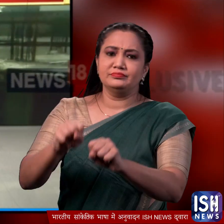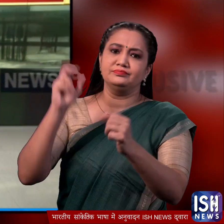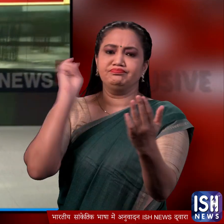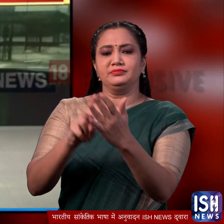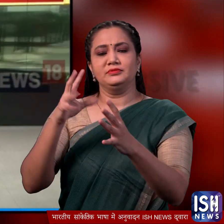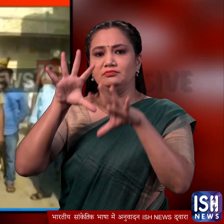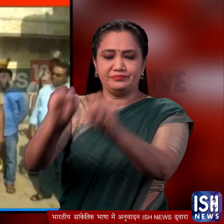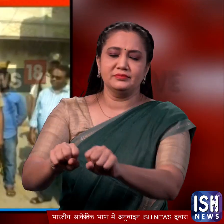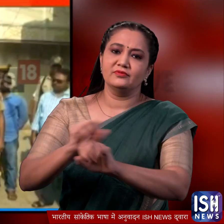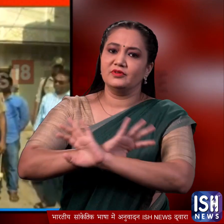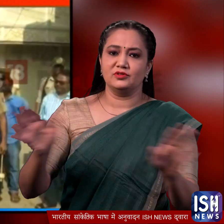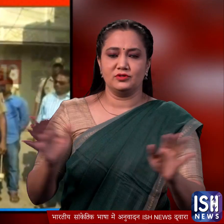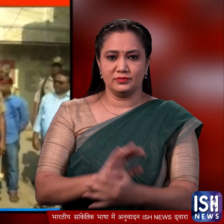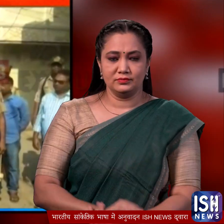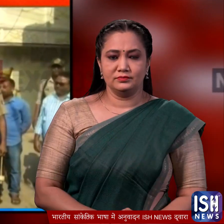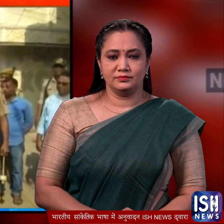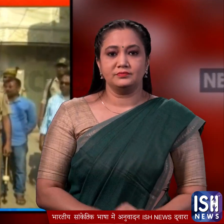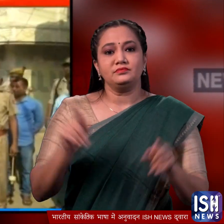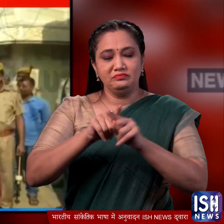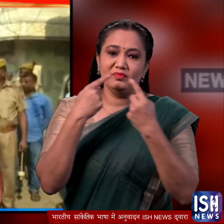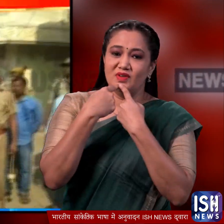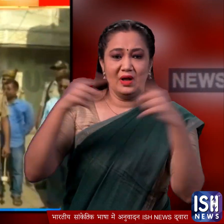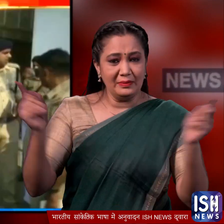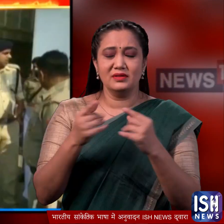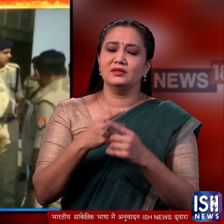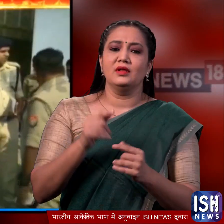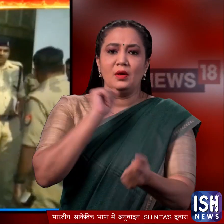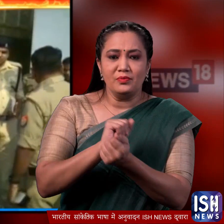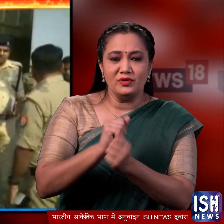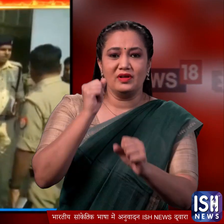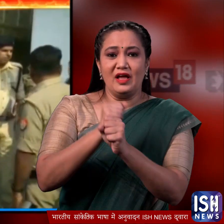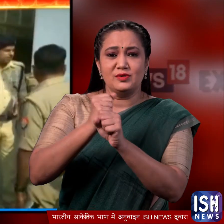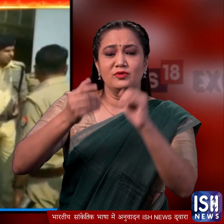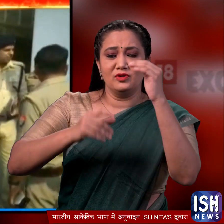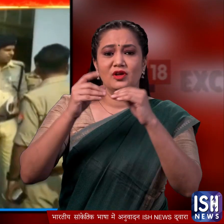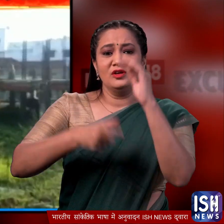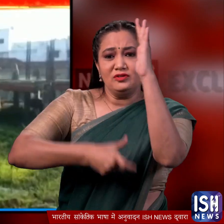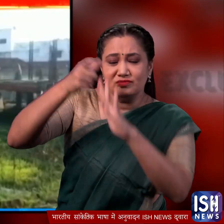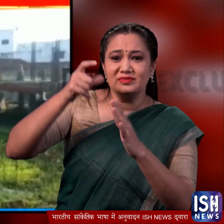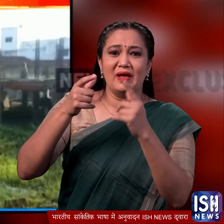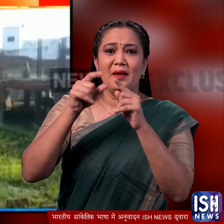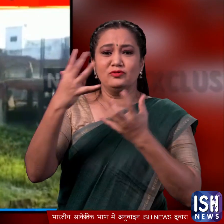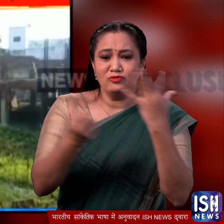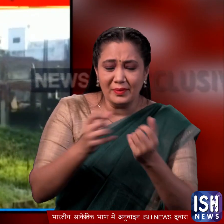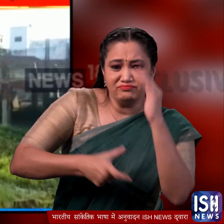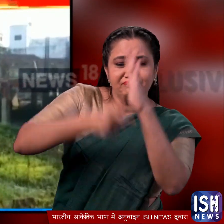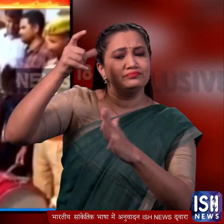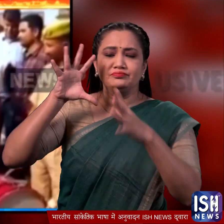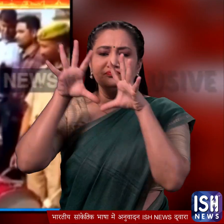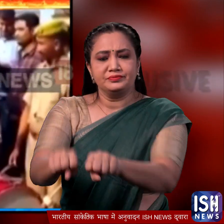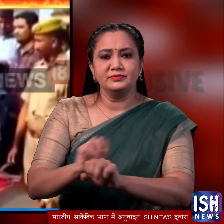की जानकारी दी। और इसी ऐलान के साथ पुलिस की टीम ने गाजीपुर में बन रहे इस शॉपिंग कॉम्प्लेक्स की बिल्डिंग को कुर्क कर